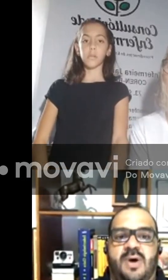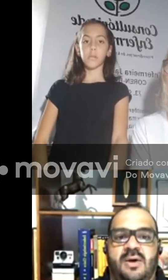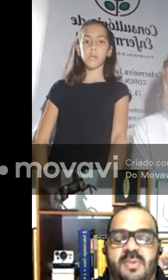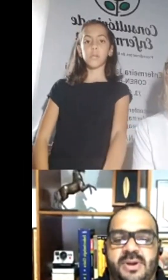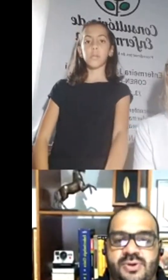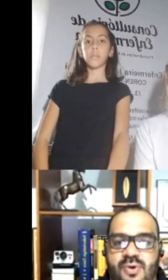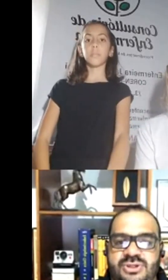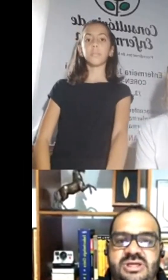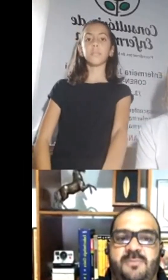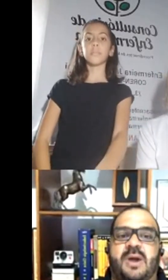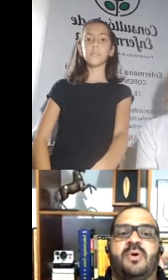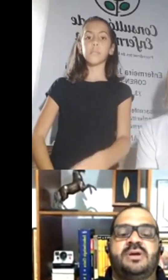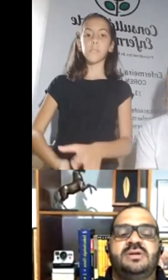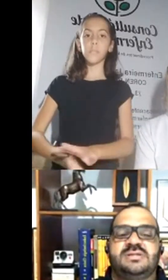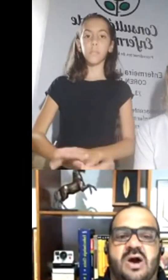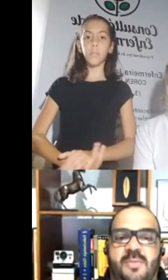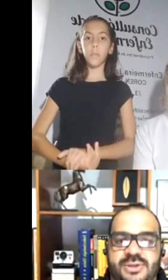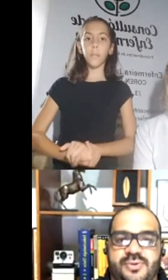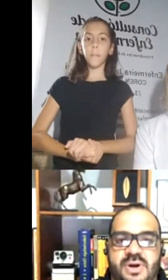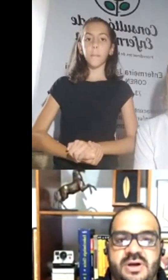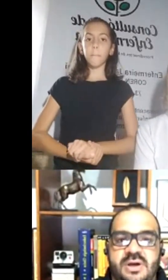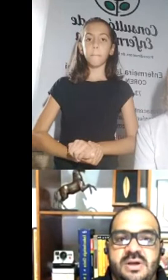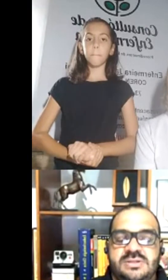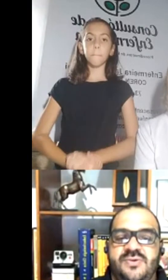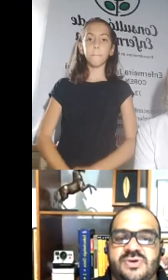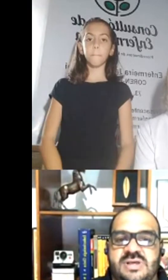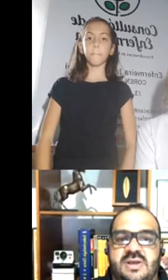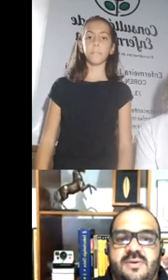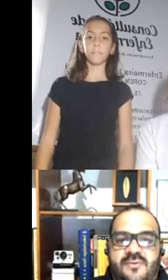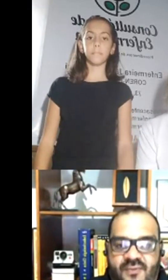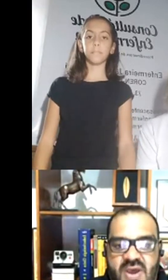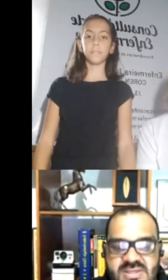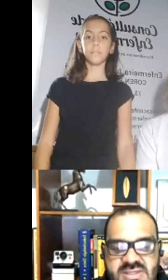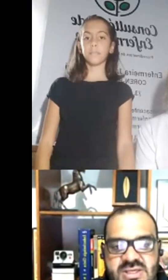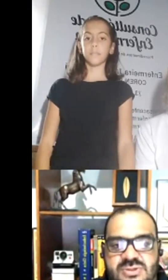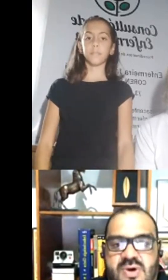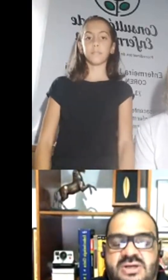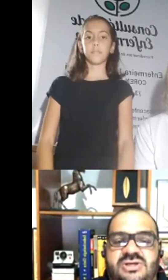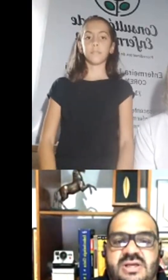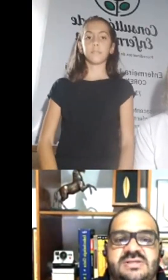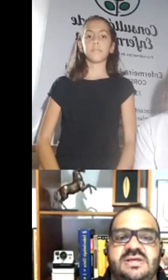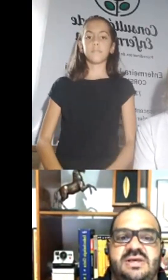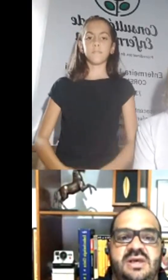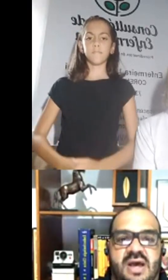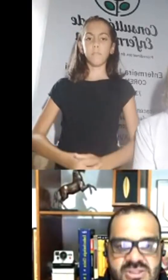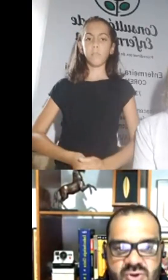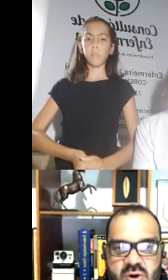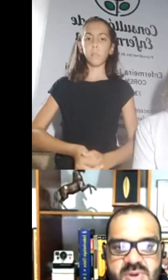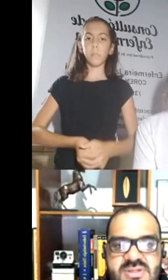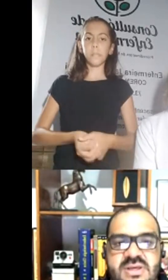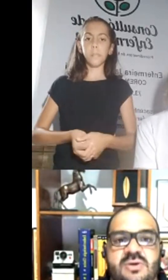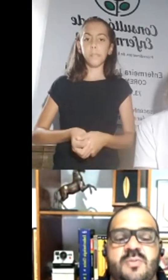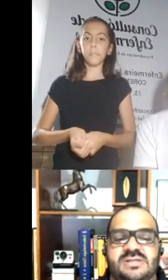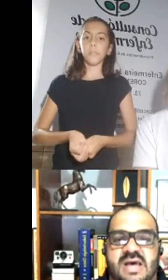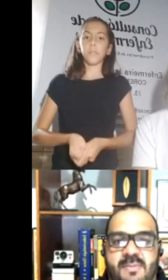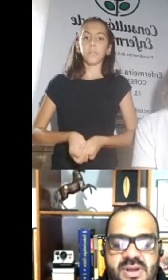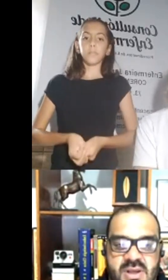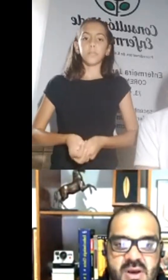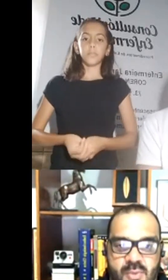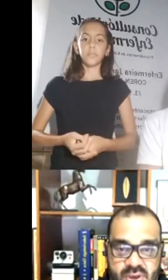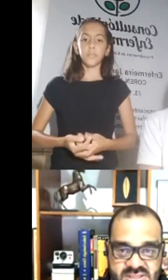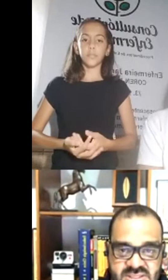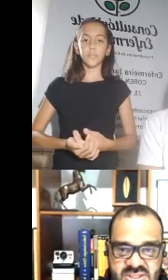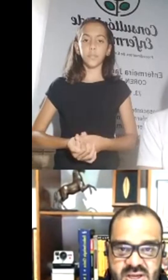criar uma metodologia para iniciar uma abertura. Se você fez isso, a gente tem que seguir as normas e começar a